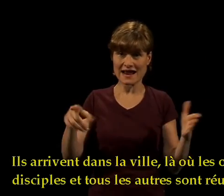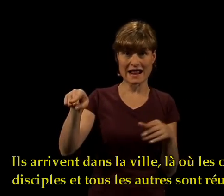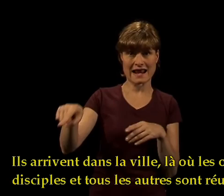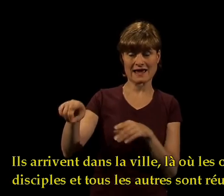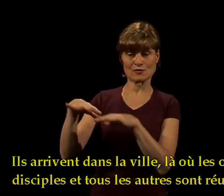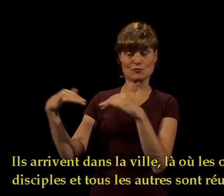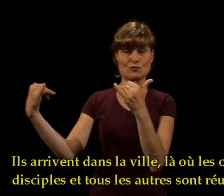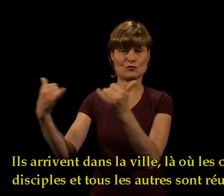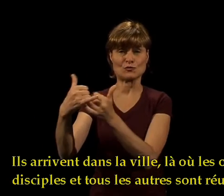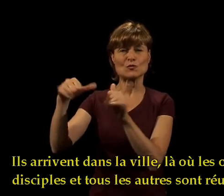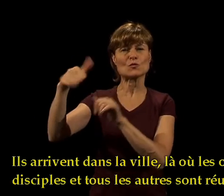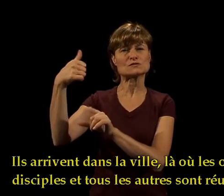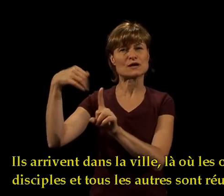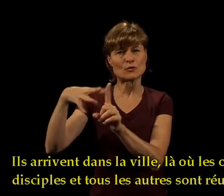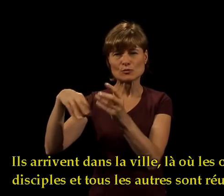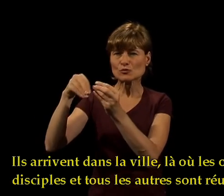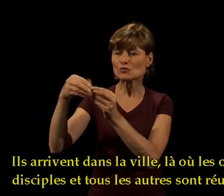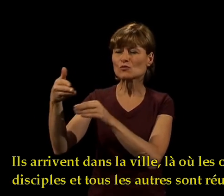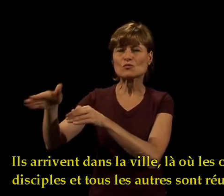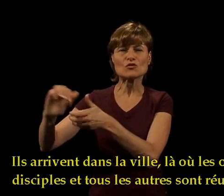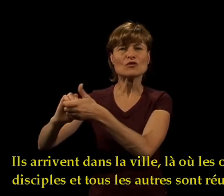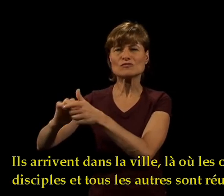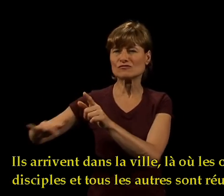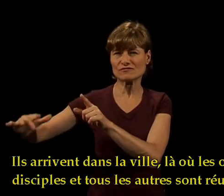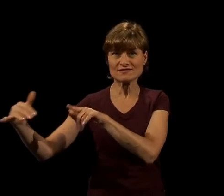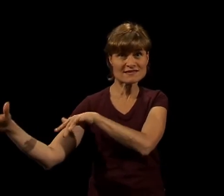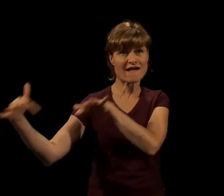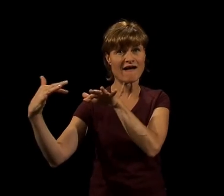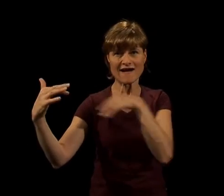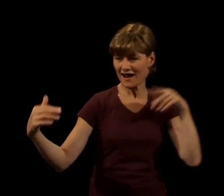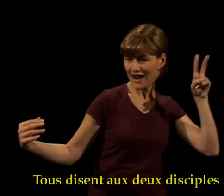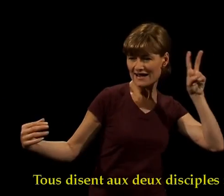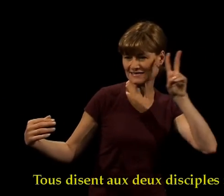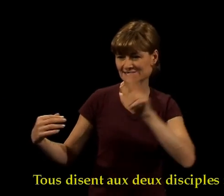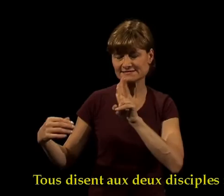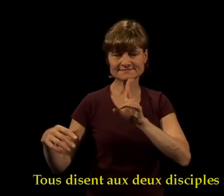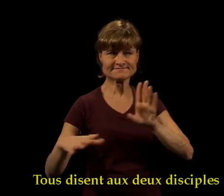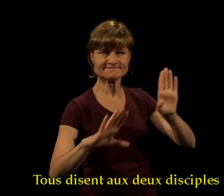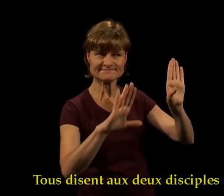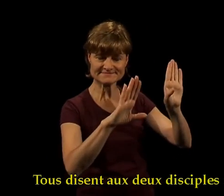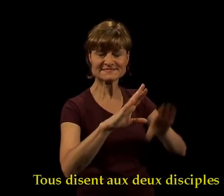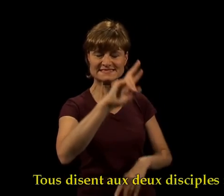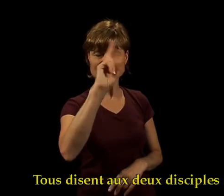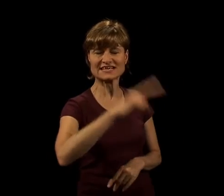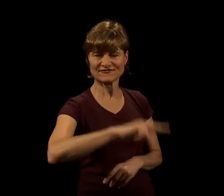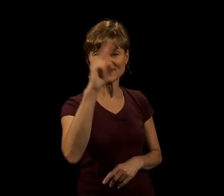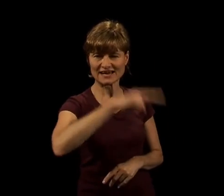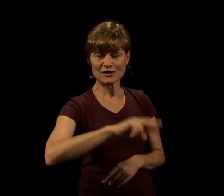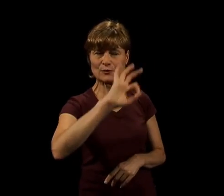Ils arrivent dans la ville, là où les 11 disciples et tous les autres sont réunis. Tous disent aux 2 disciples « C'est